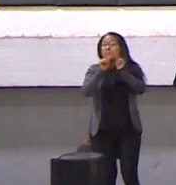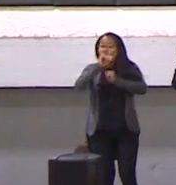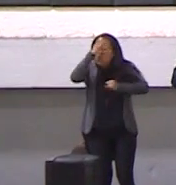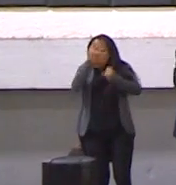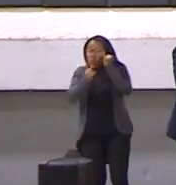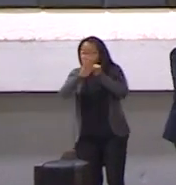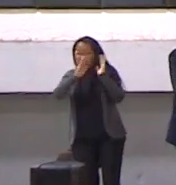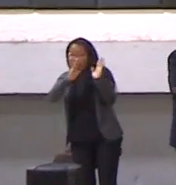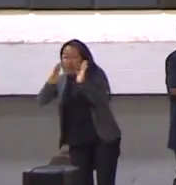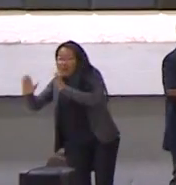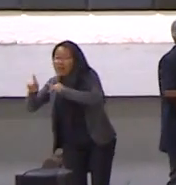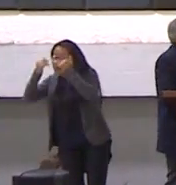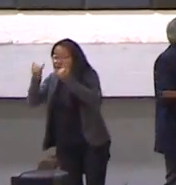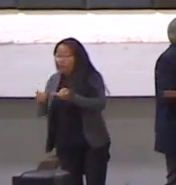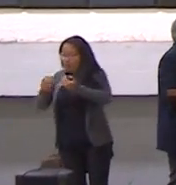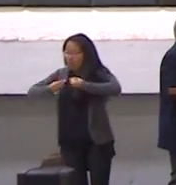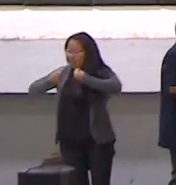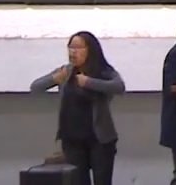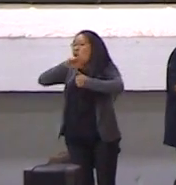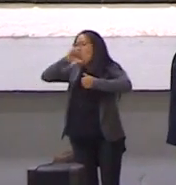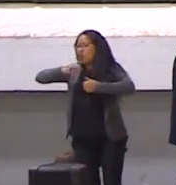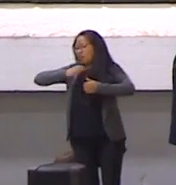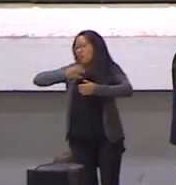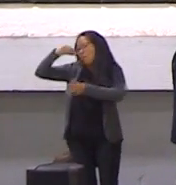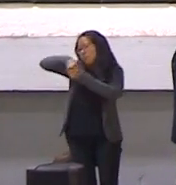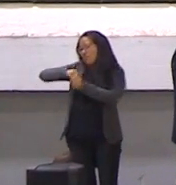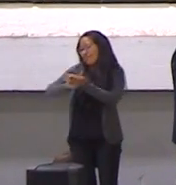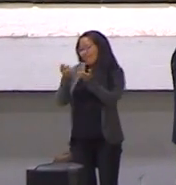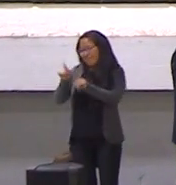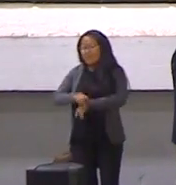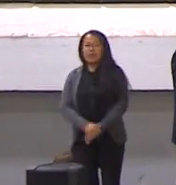en la que estamos viviendo tiene otras características